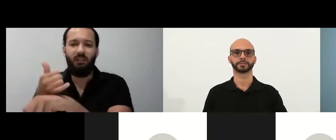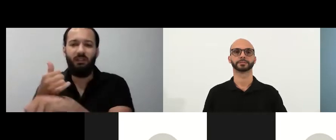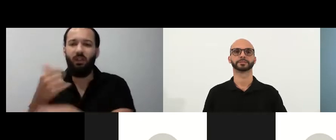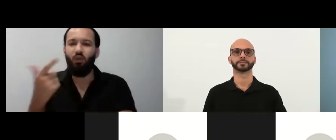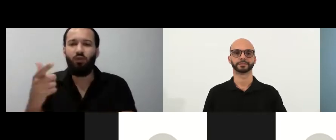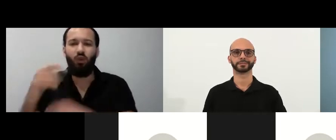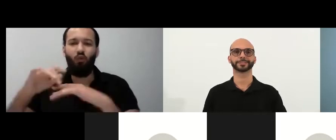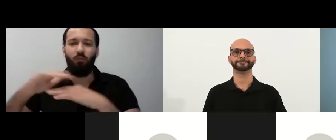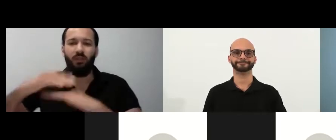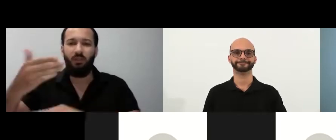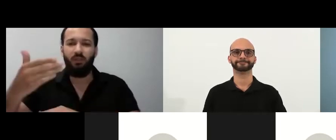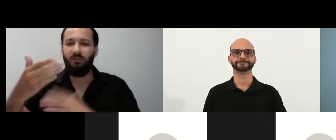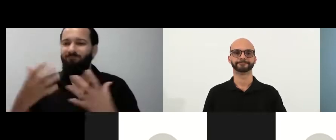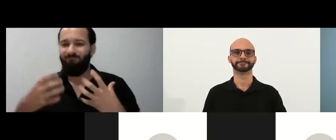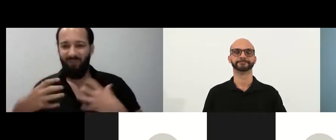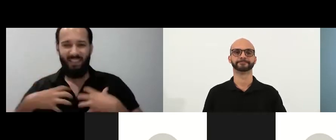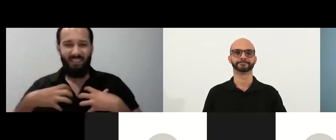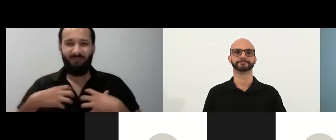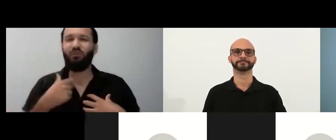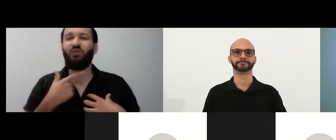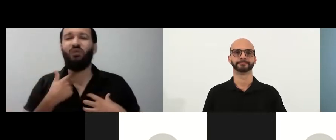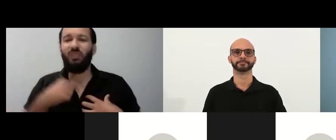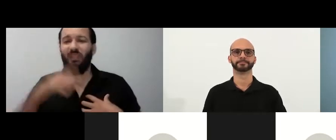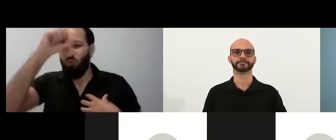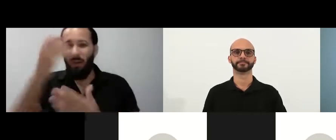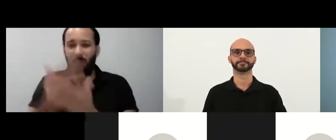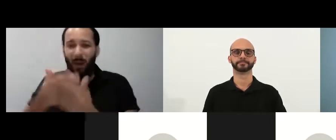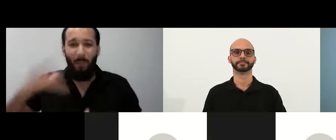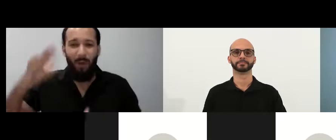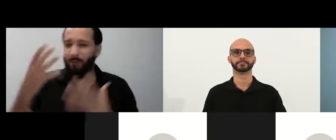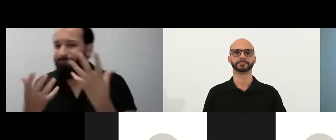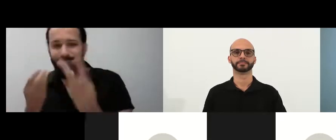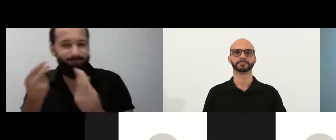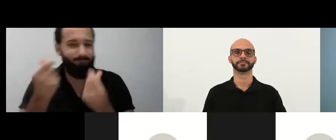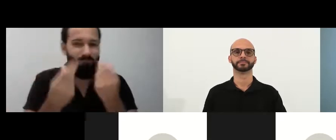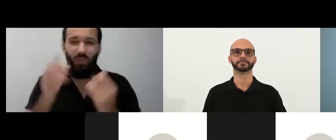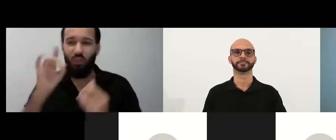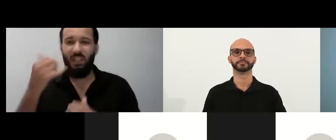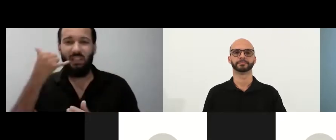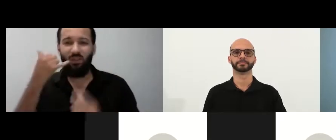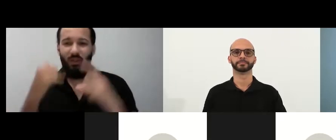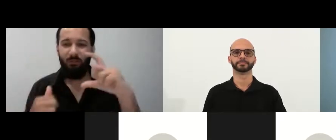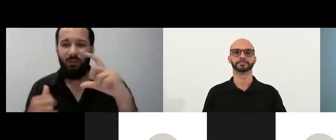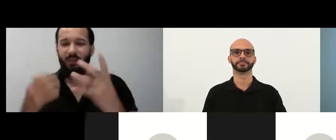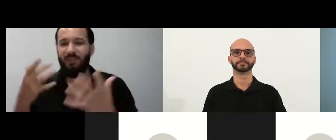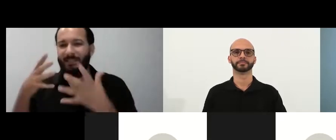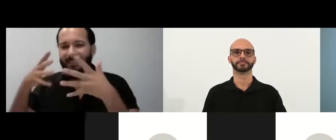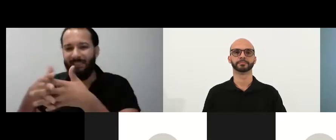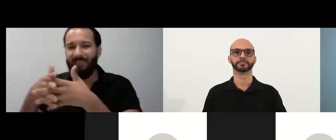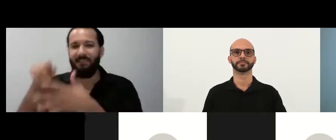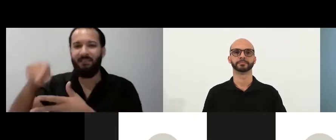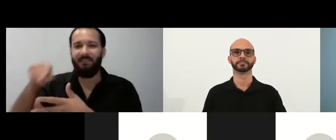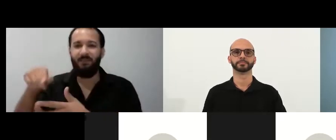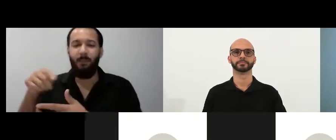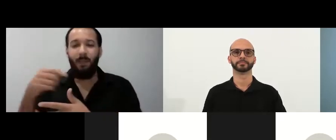interior muitas vezes não têm o acesso adequado da internet. querem ter essas informações e não